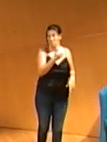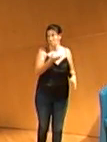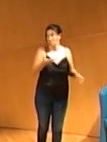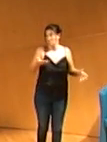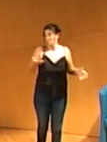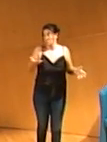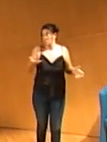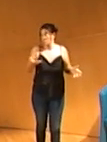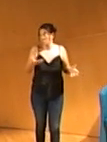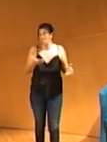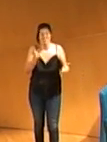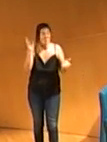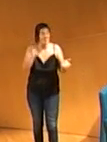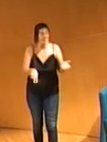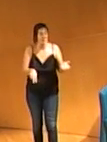alors, c'est vrai que quand même,